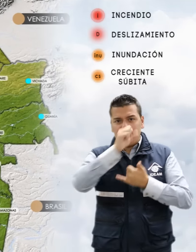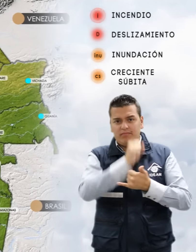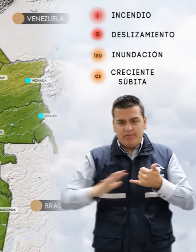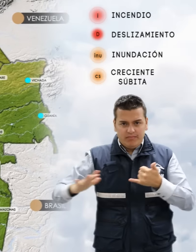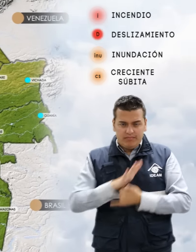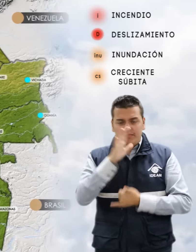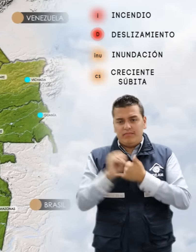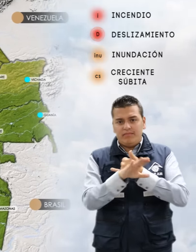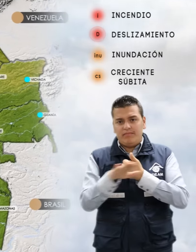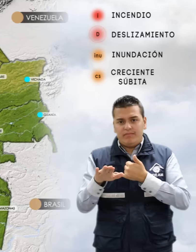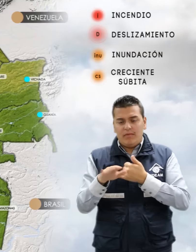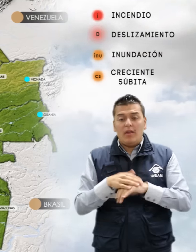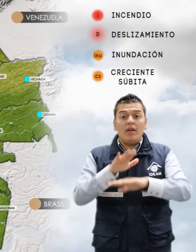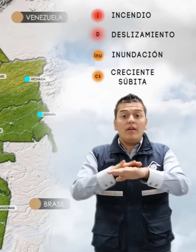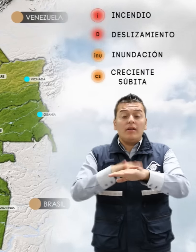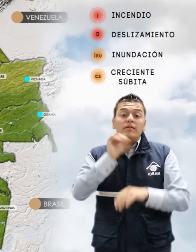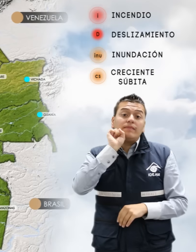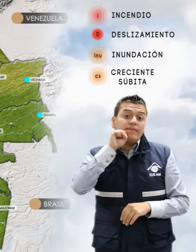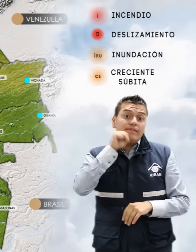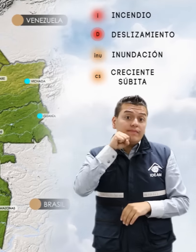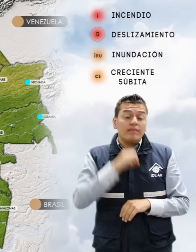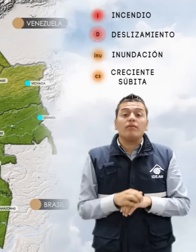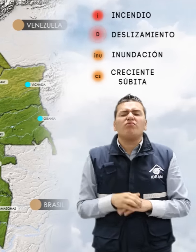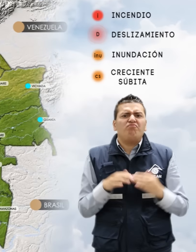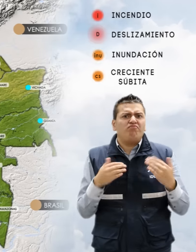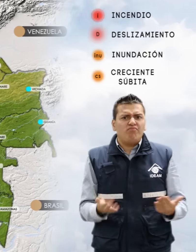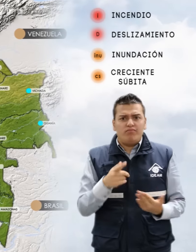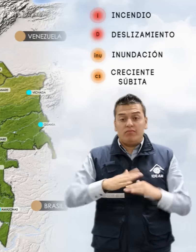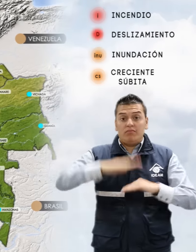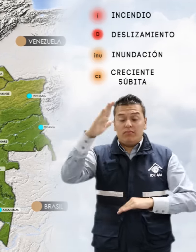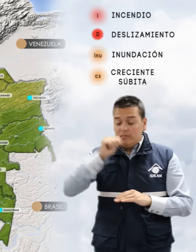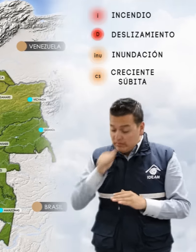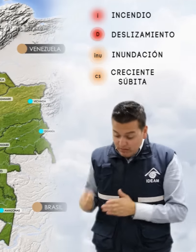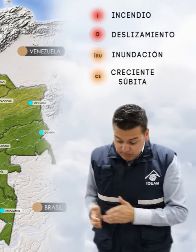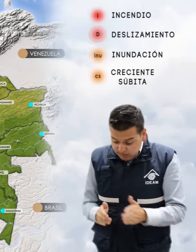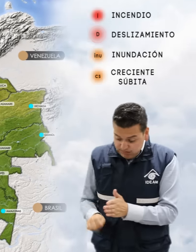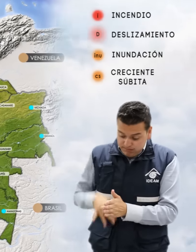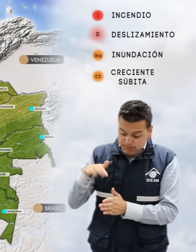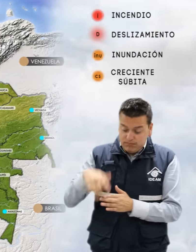Pacífica y Orinoquía. Alerta naranja por niveles altos en el río Meta.